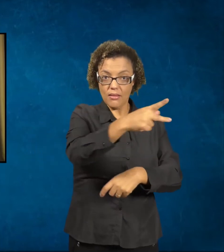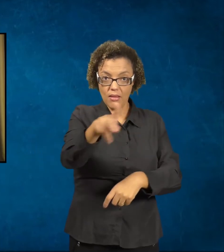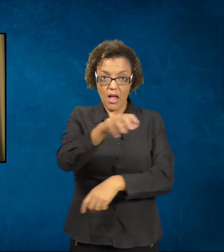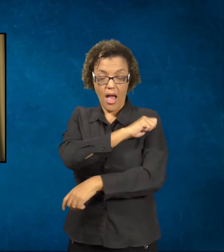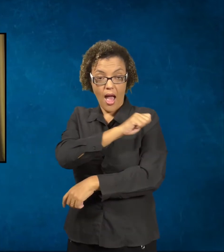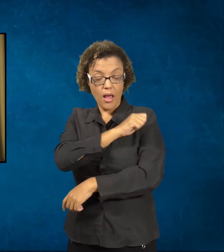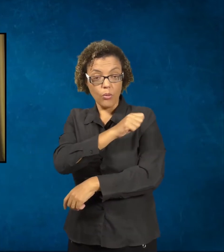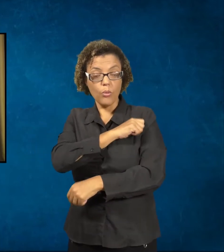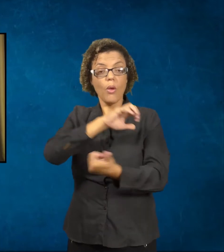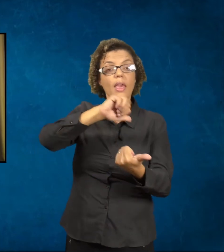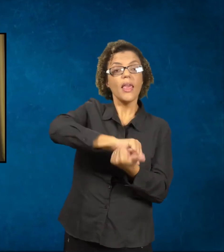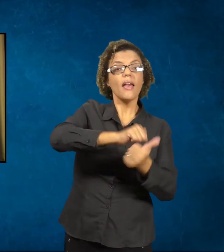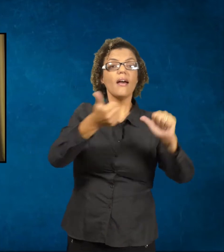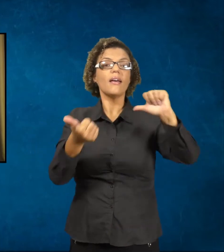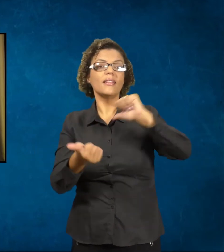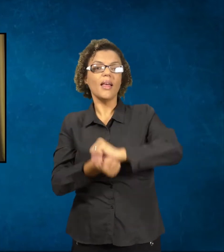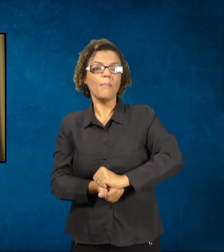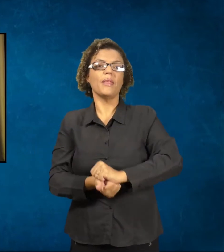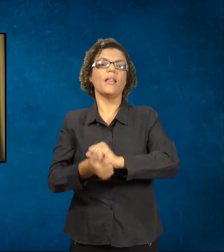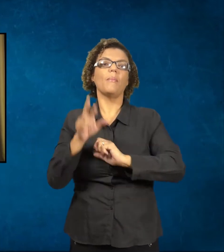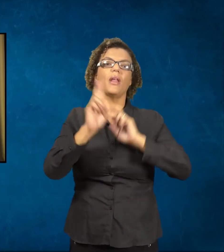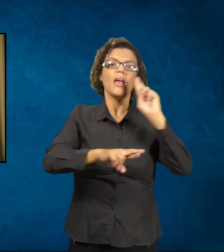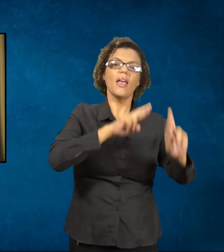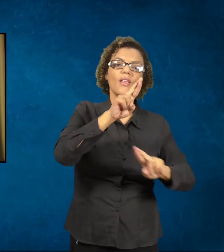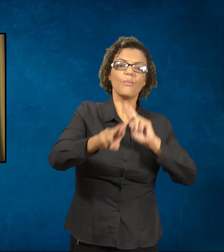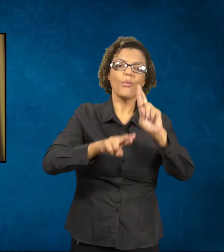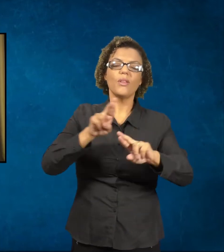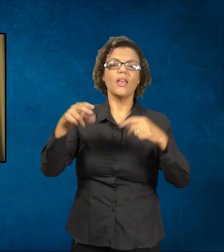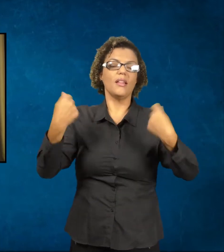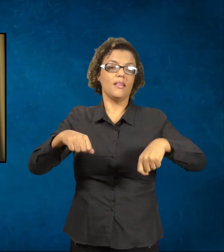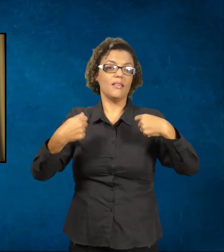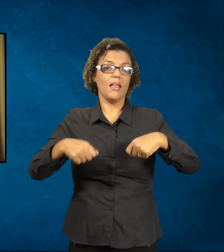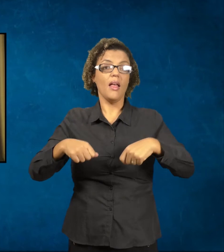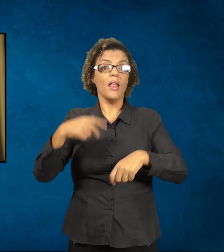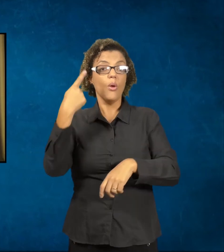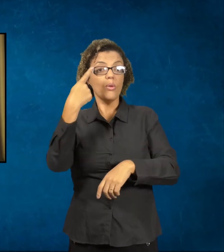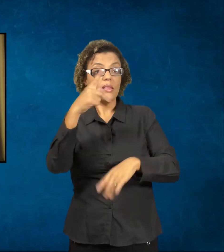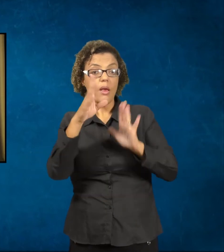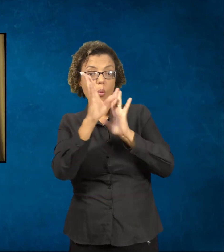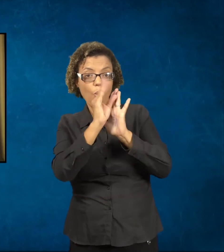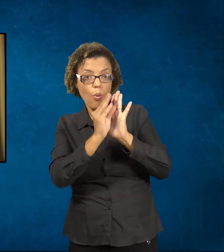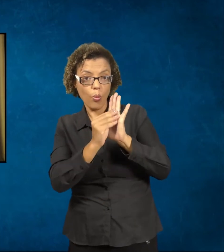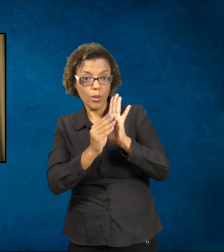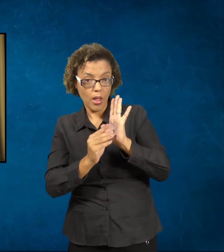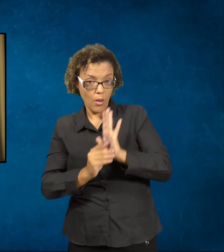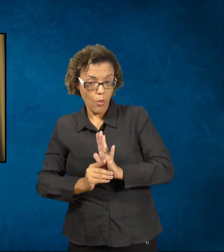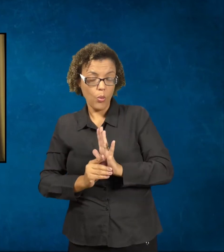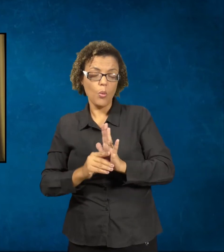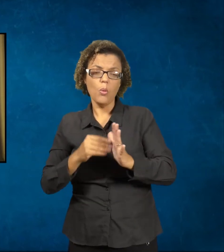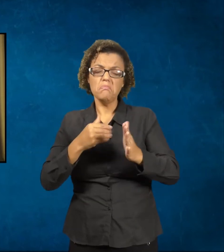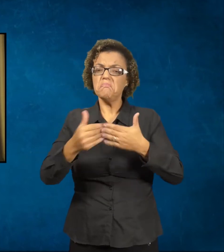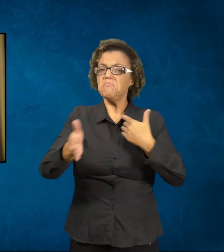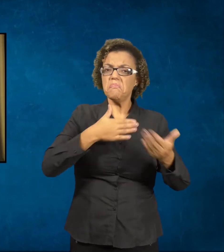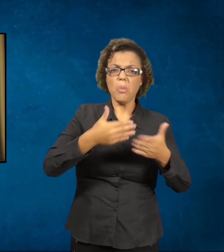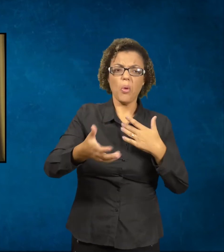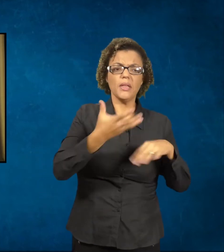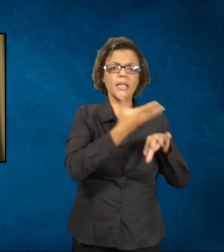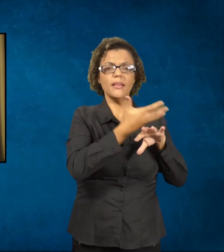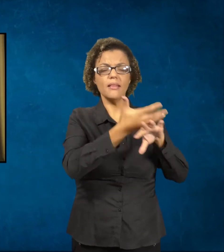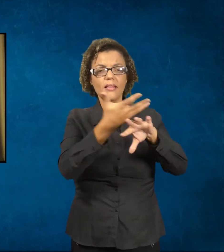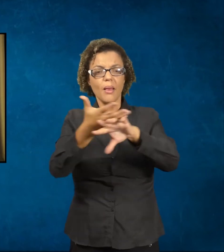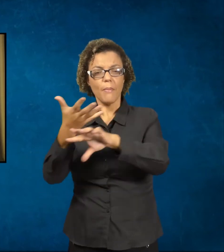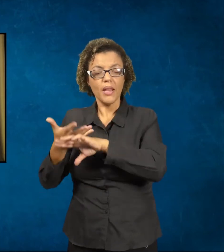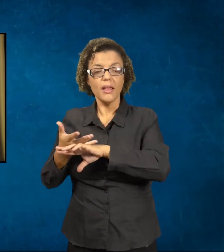necessidade. Ajudá-los a encontrar respostas através do conteúdo que você passa, seja qual for a matéria. Através